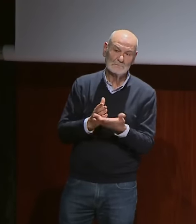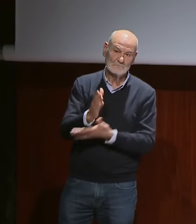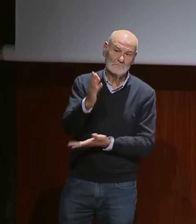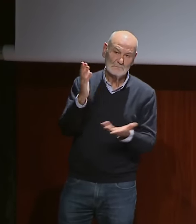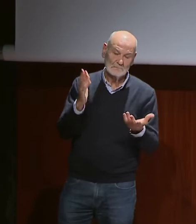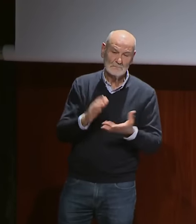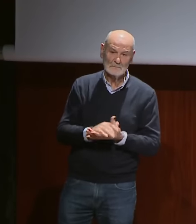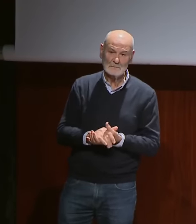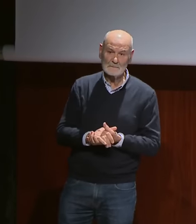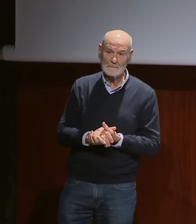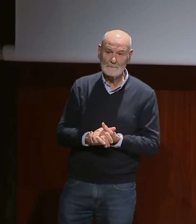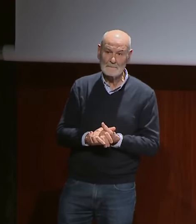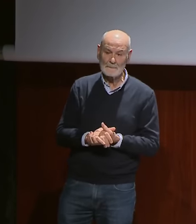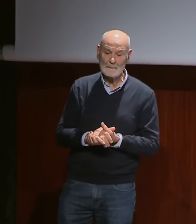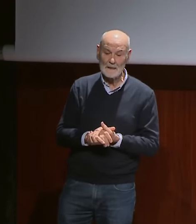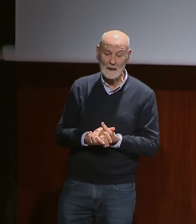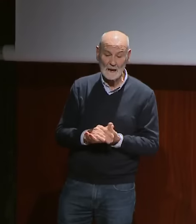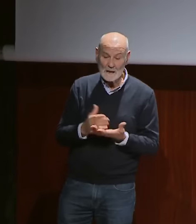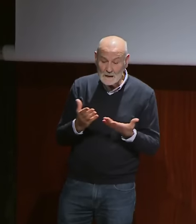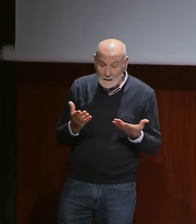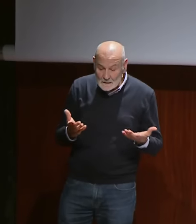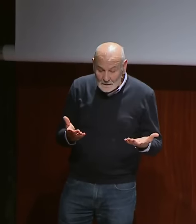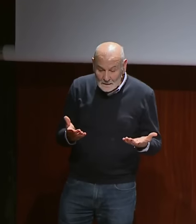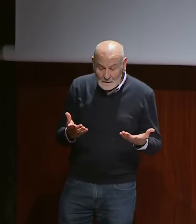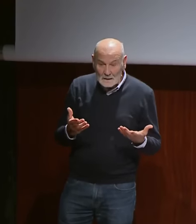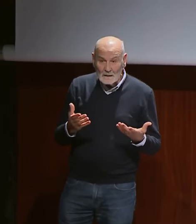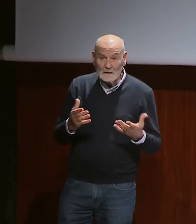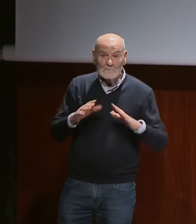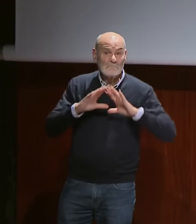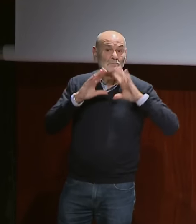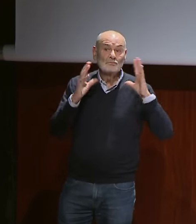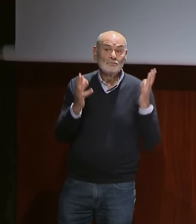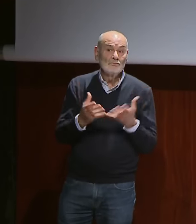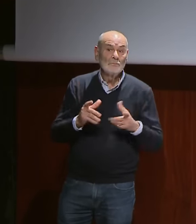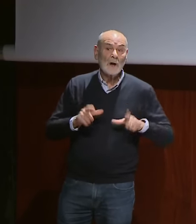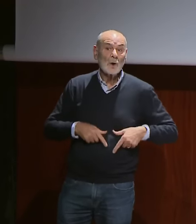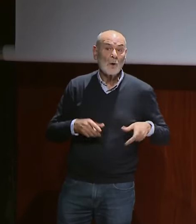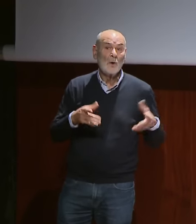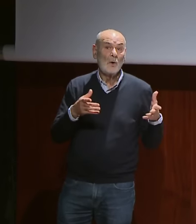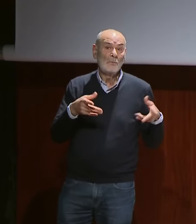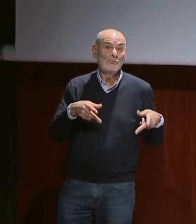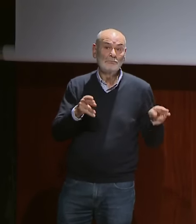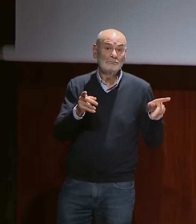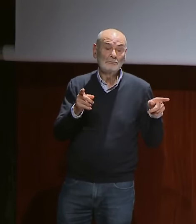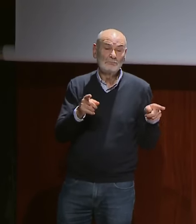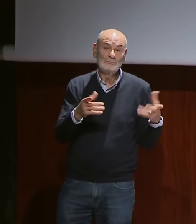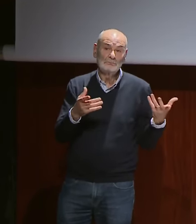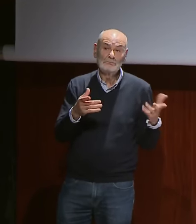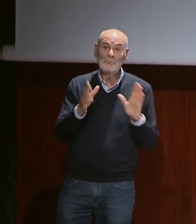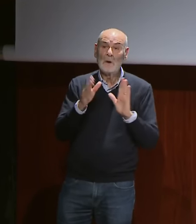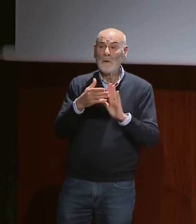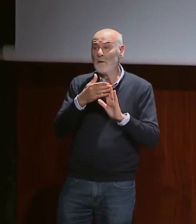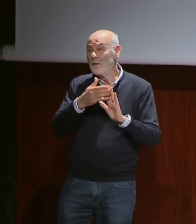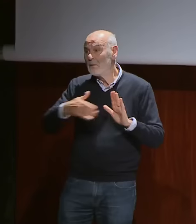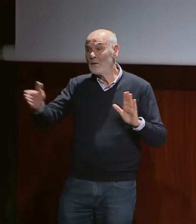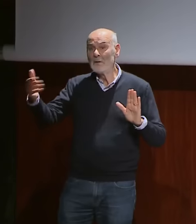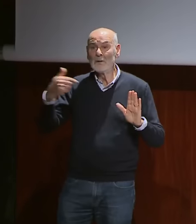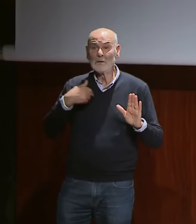j'étais rien, je n'existais pas, et que c'est à partir de 9 ans que j'ai commencé à me construire et à être